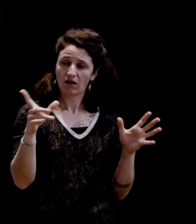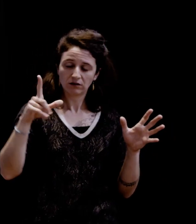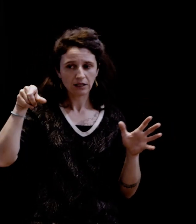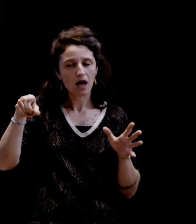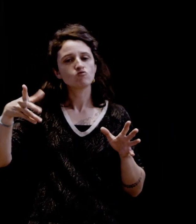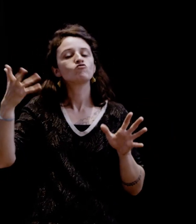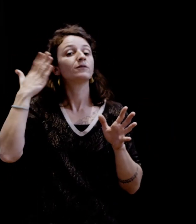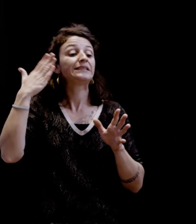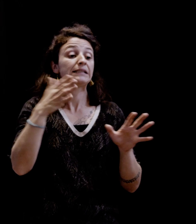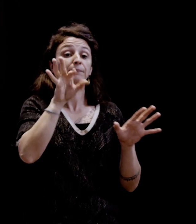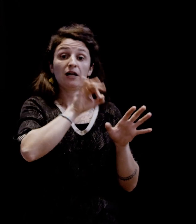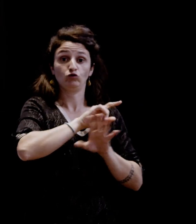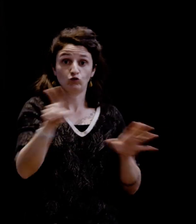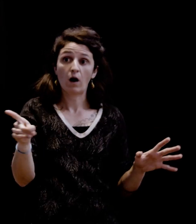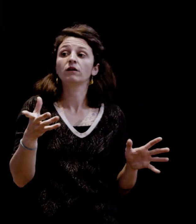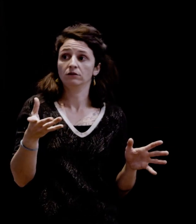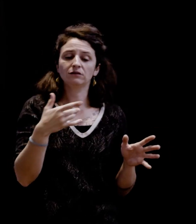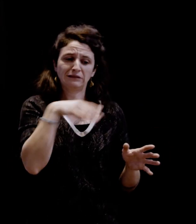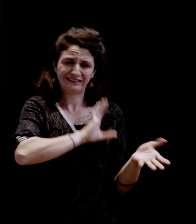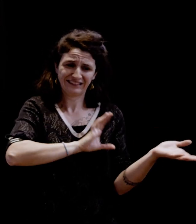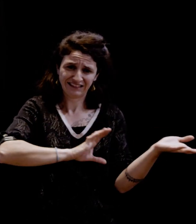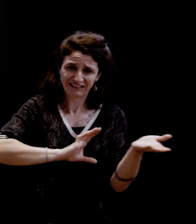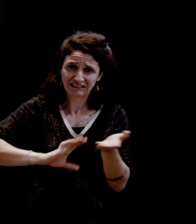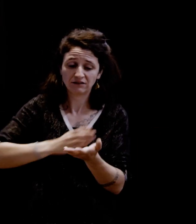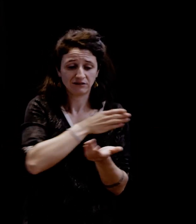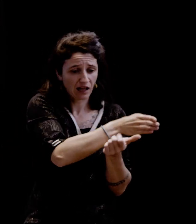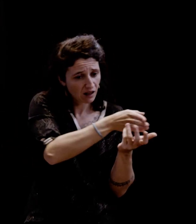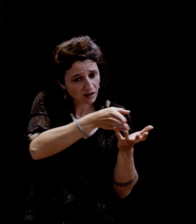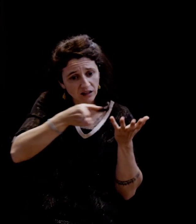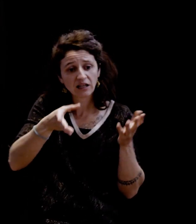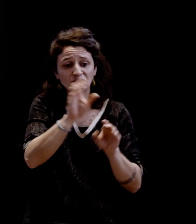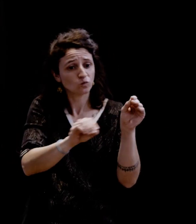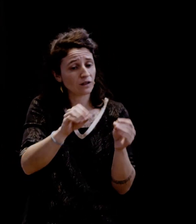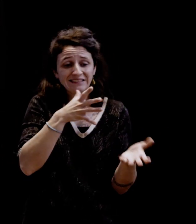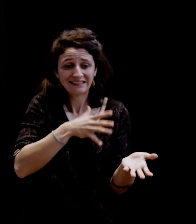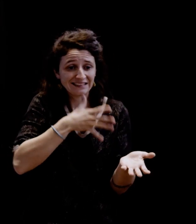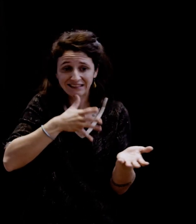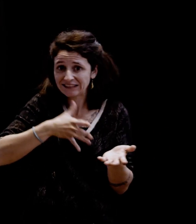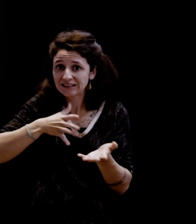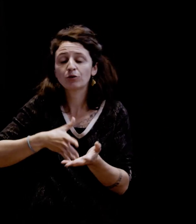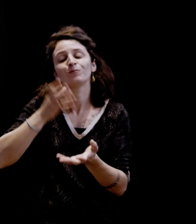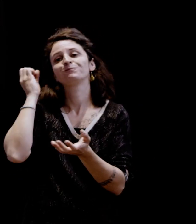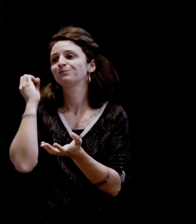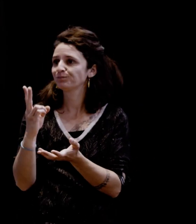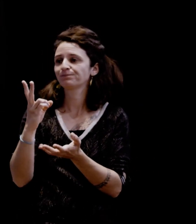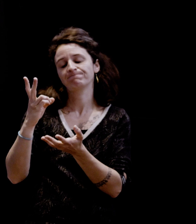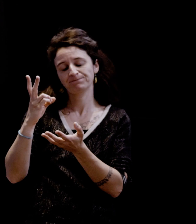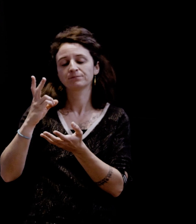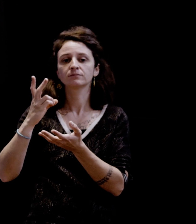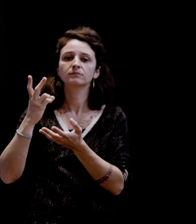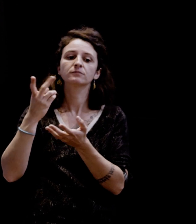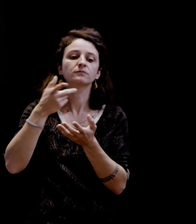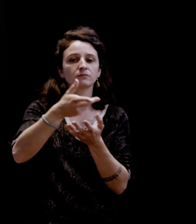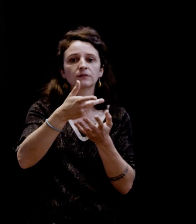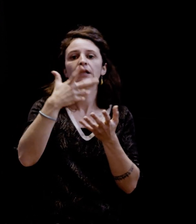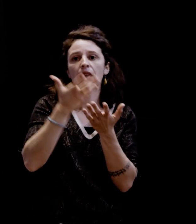c'est quand on n'a pas réussi parce qu'on a essayé de faire le soin et qu'on n'a pas réussi. Et là, une fois que la checklist de